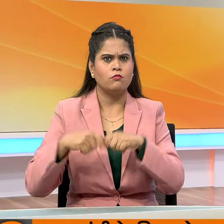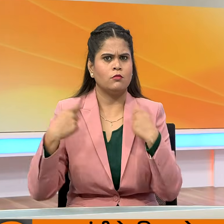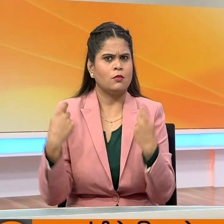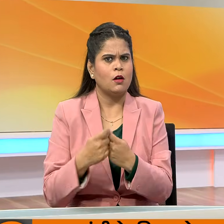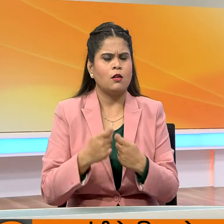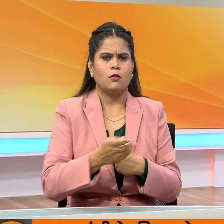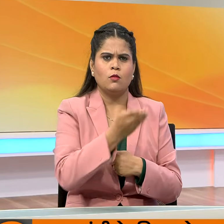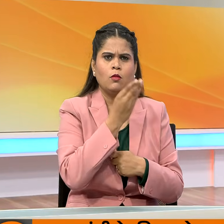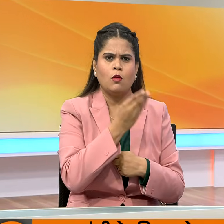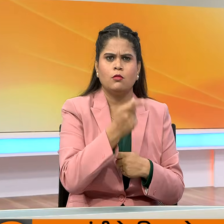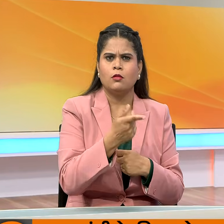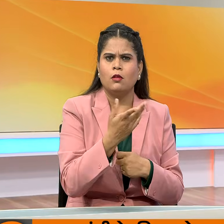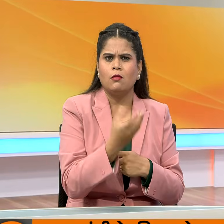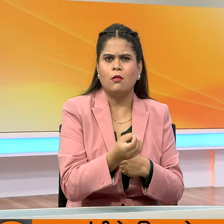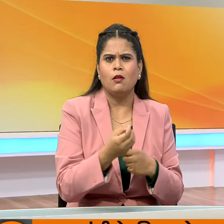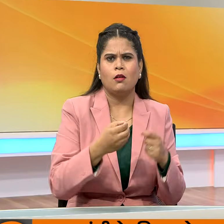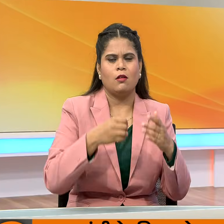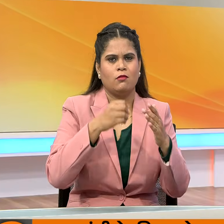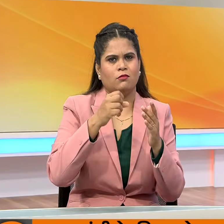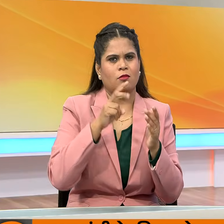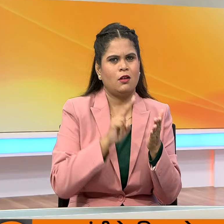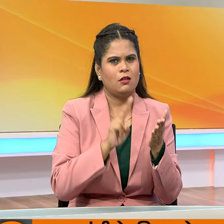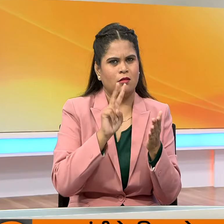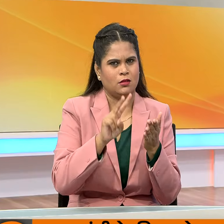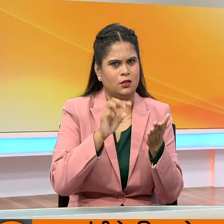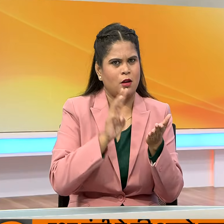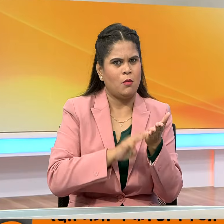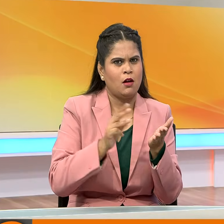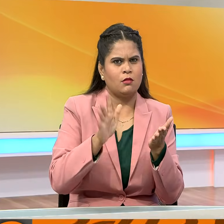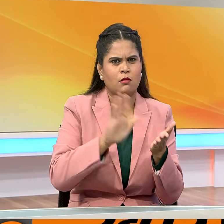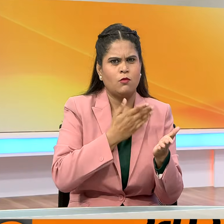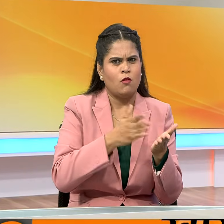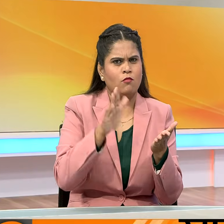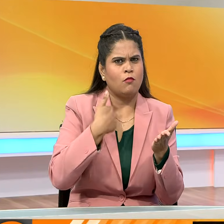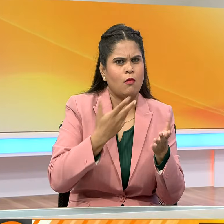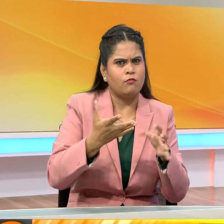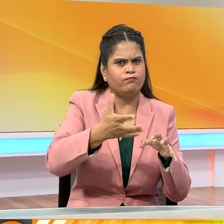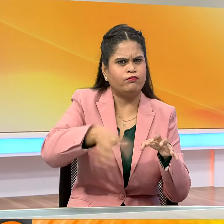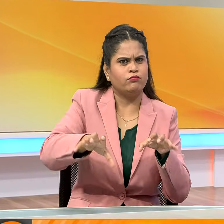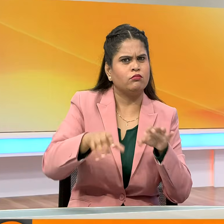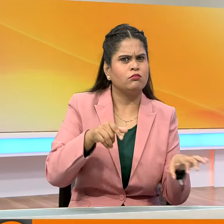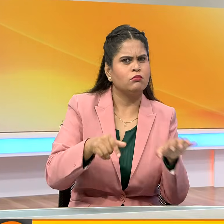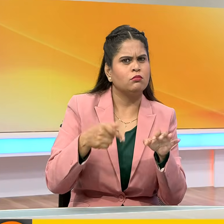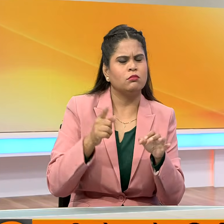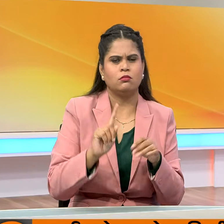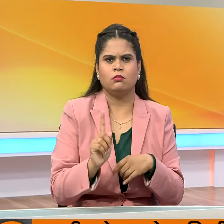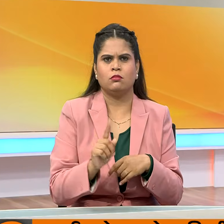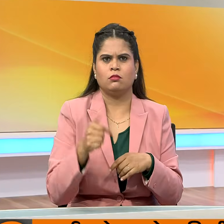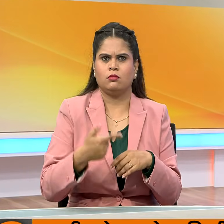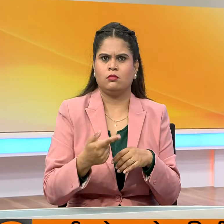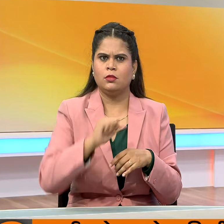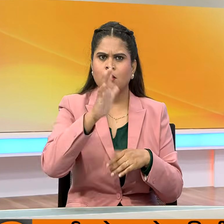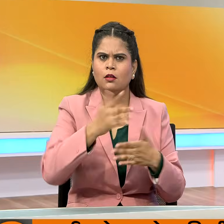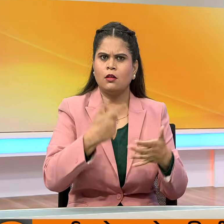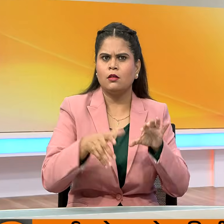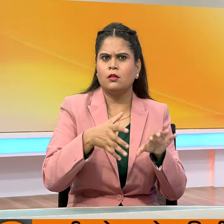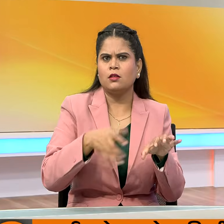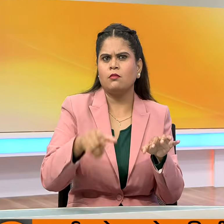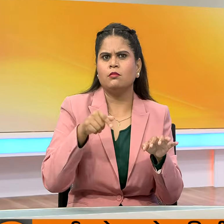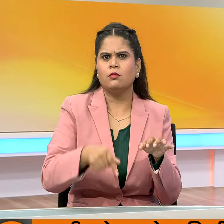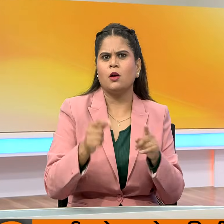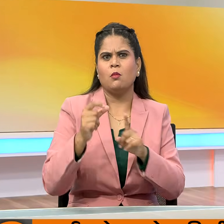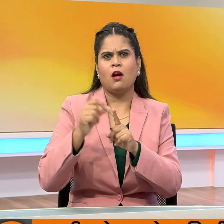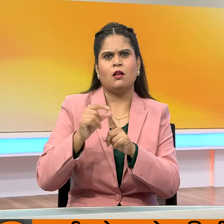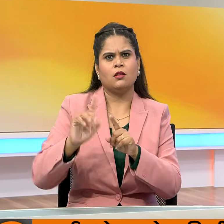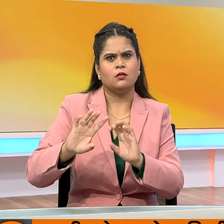के लिए वंदे मातरम के 2 टुकड़े करके देश के विभाजन की नींव डाली, जिसके बाद पाकिस्तान का जन्म हुआ। अमित शाह ने